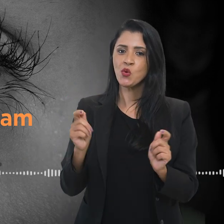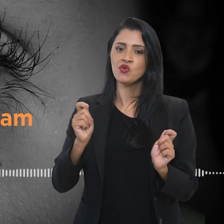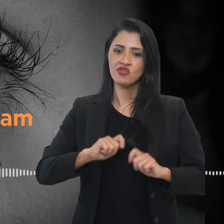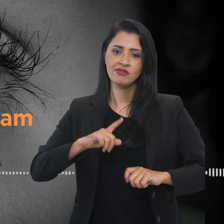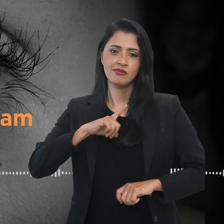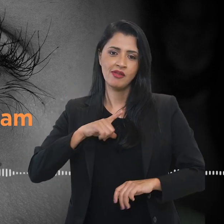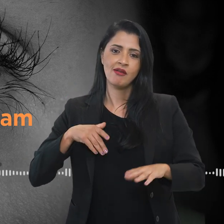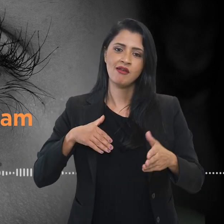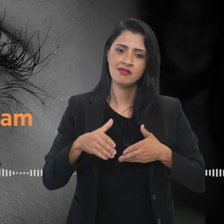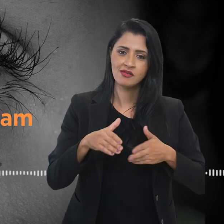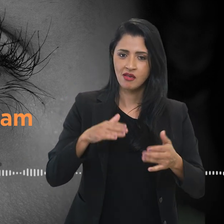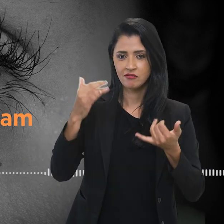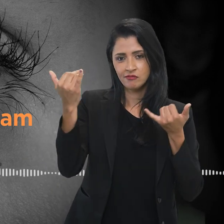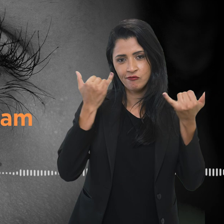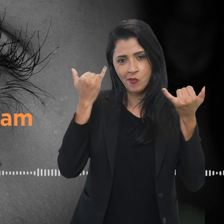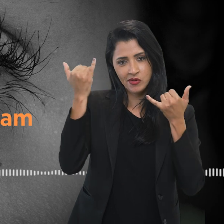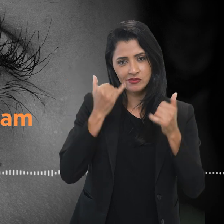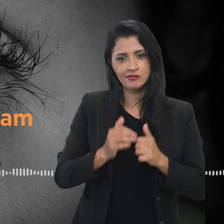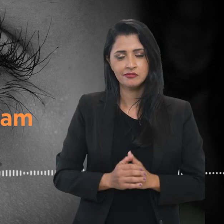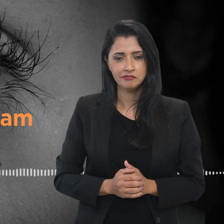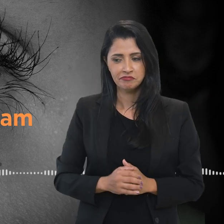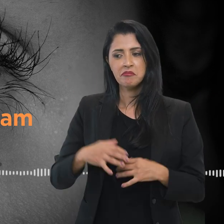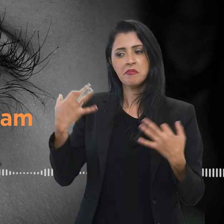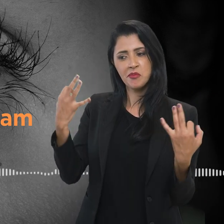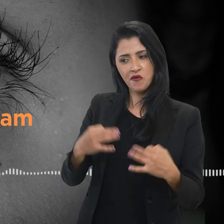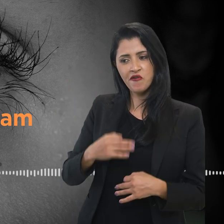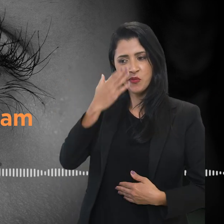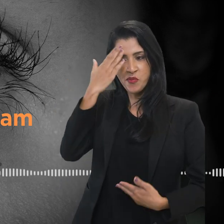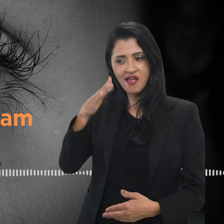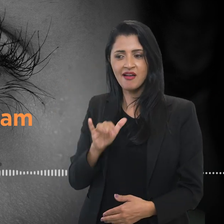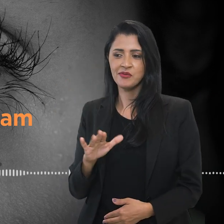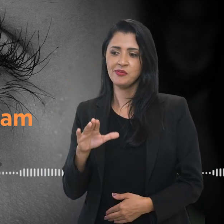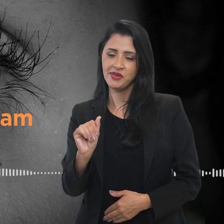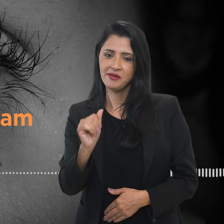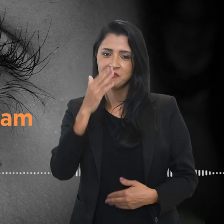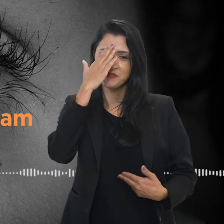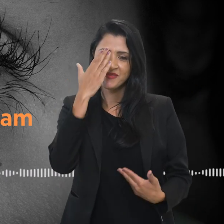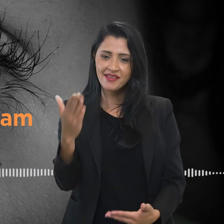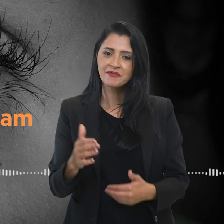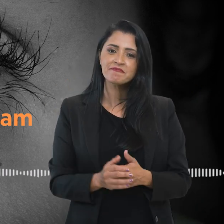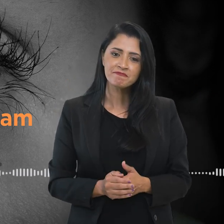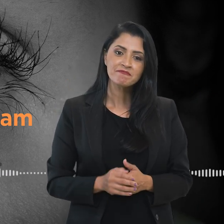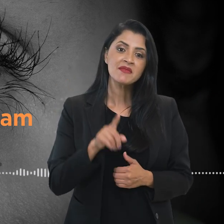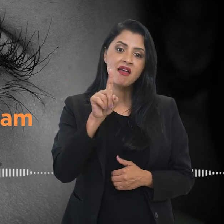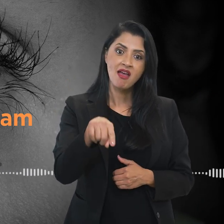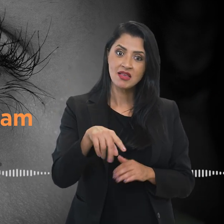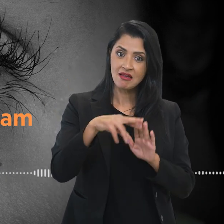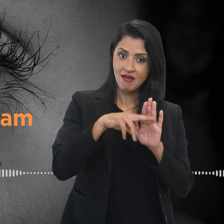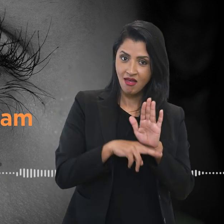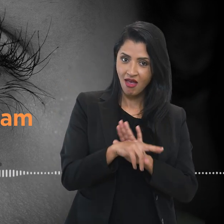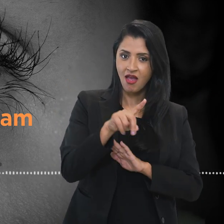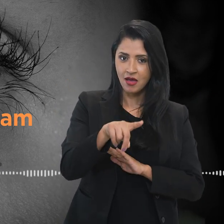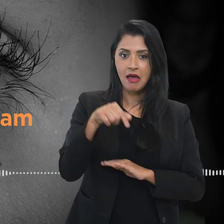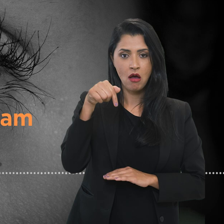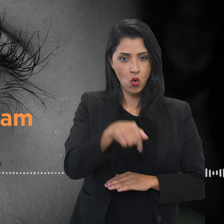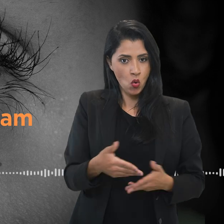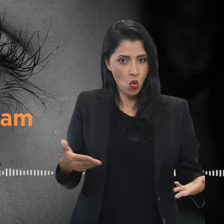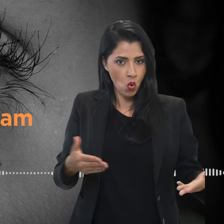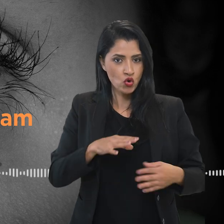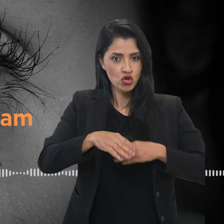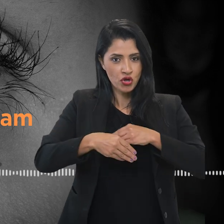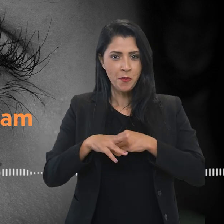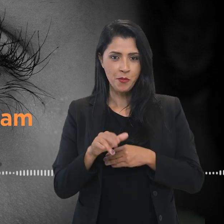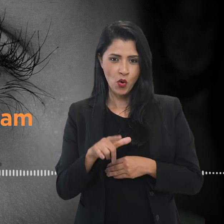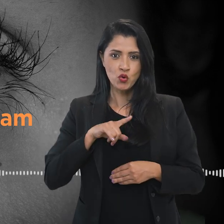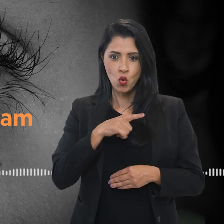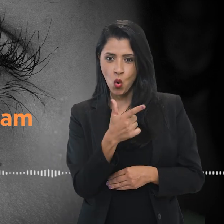de terem acesso a esse conteúdo. Perfeito, Bia. Obrigado. Obrigada, Bia. E essa será a regra. Tanto esse episódio bônus